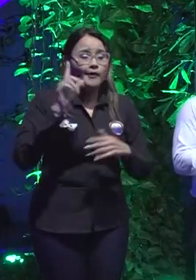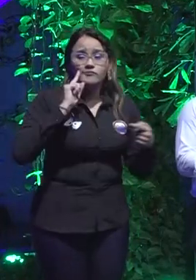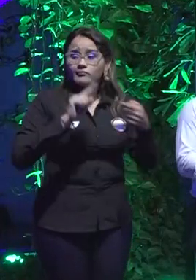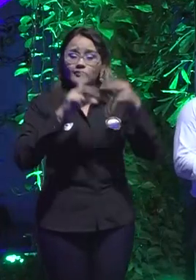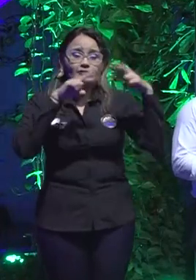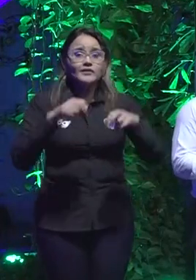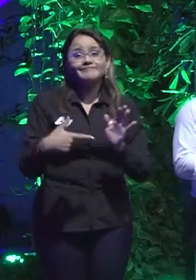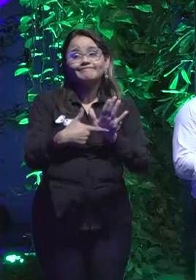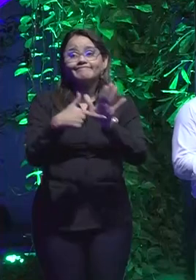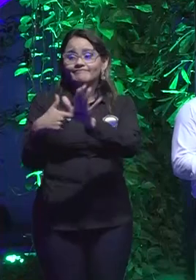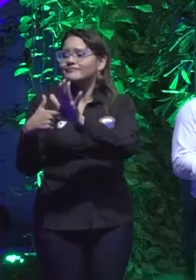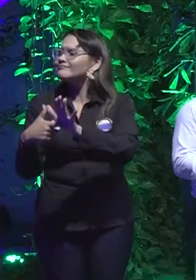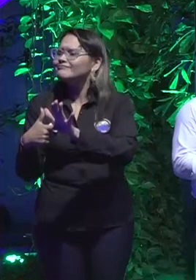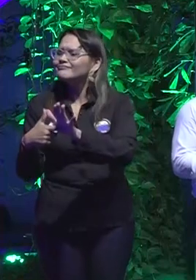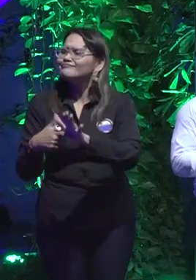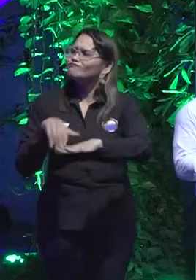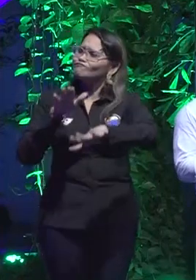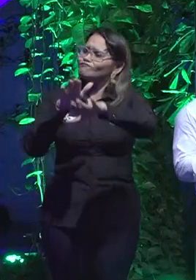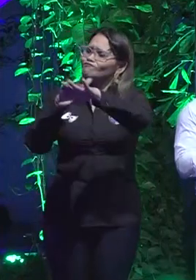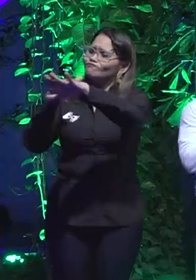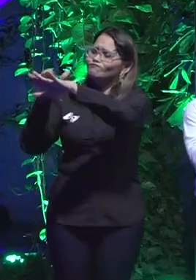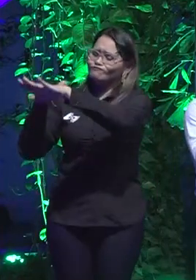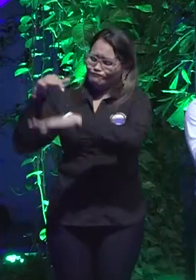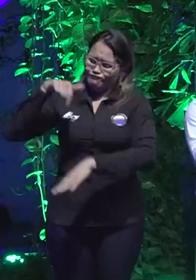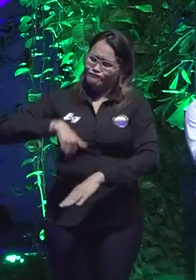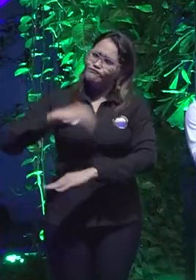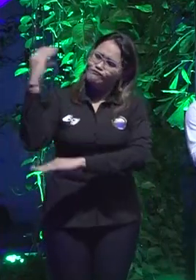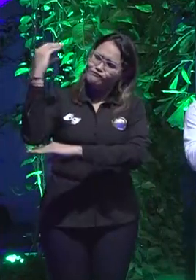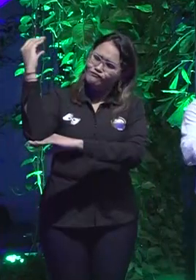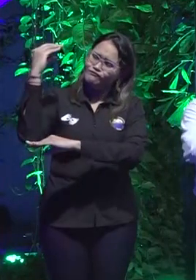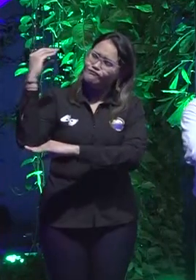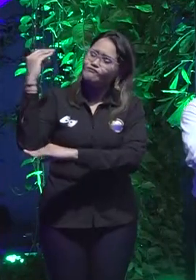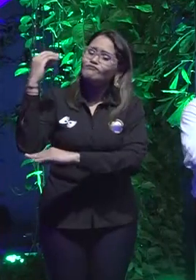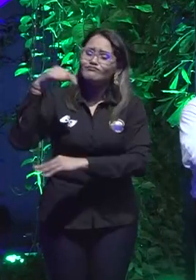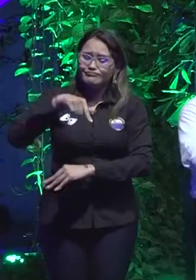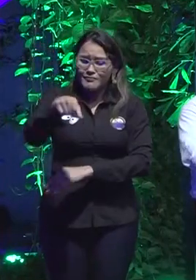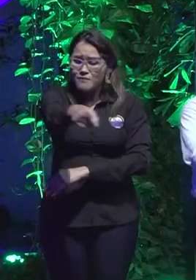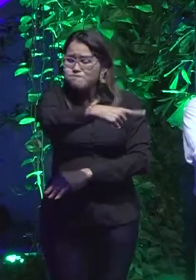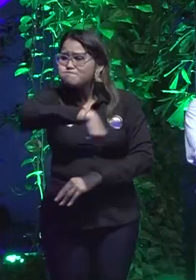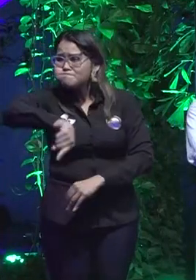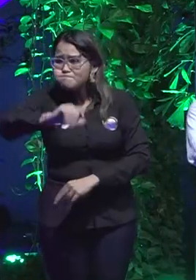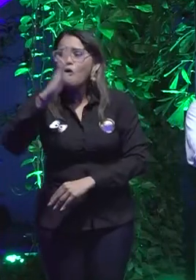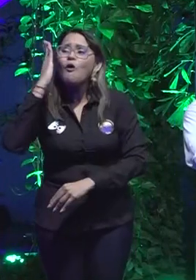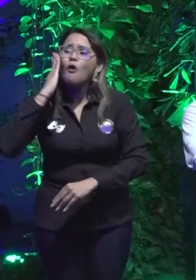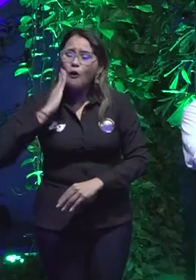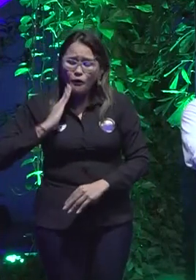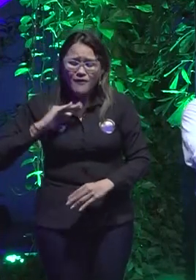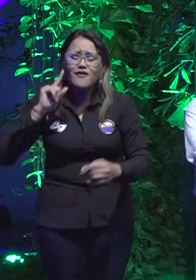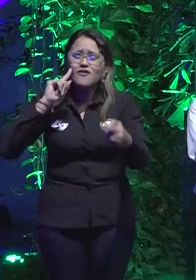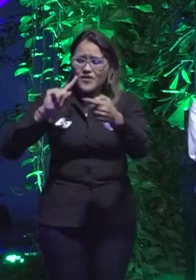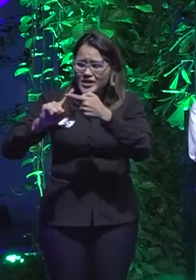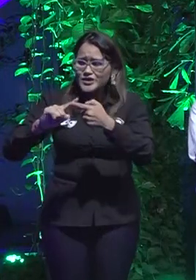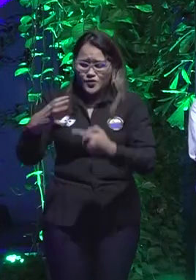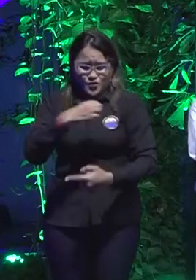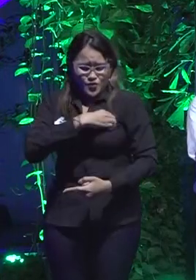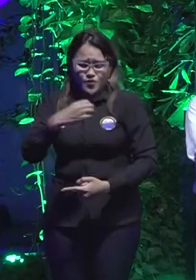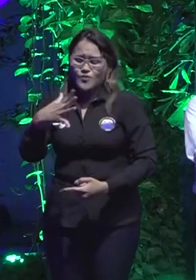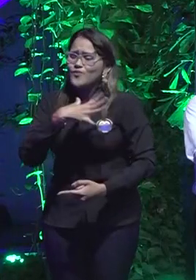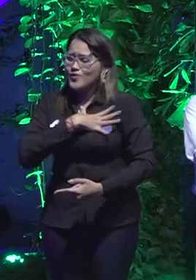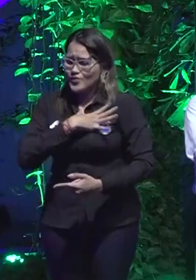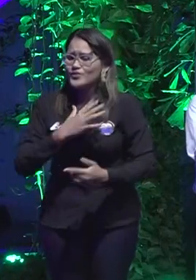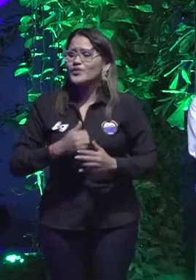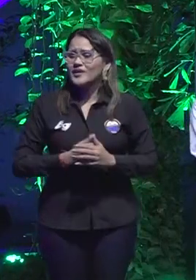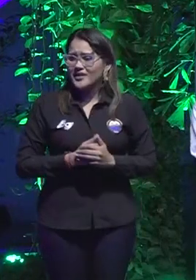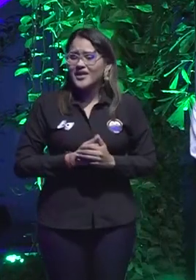podemos decirle al mundo que en Colombia hay muchos jóvenes con ganas de tener oportunidades, que en